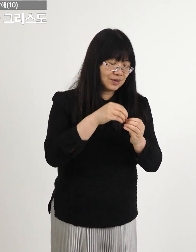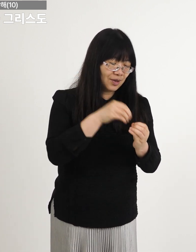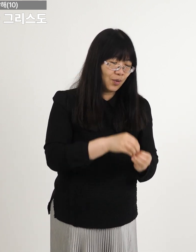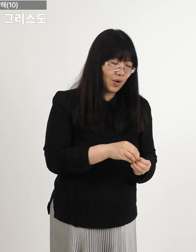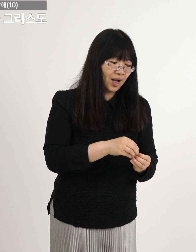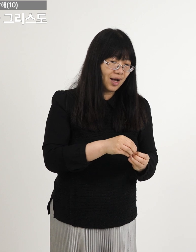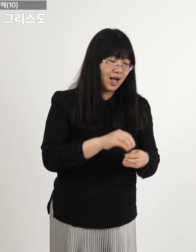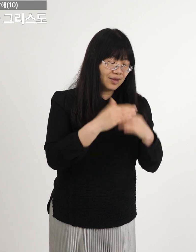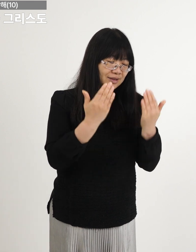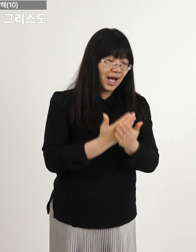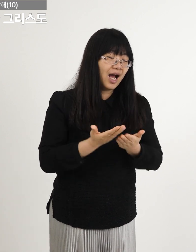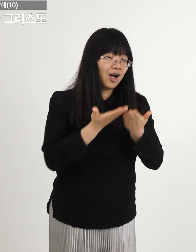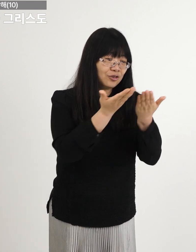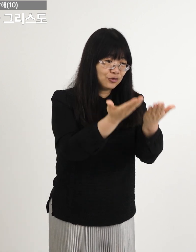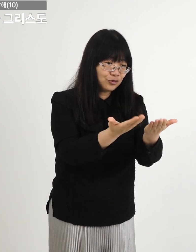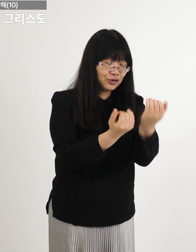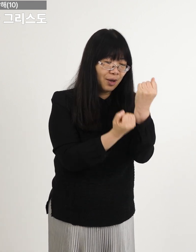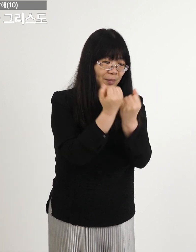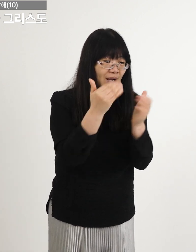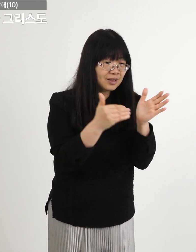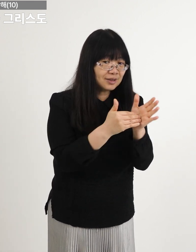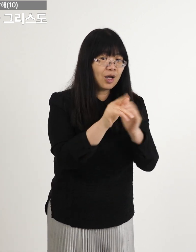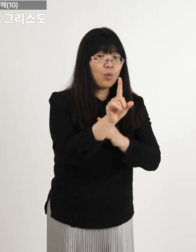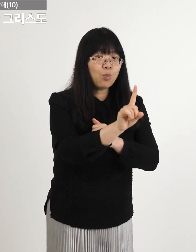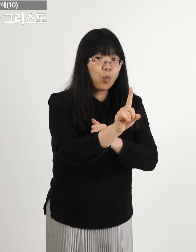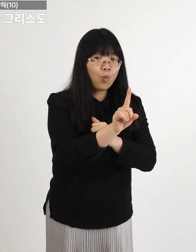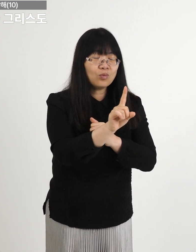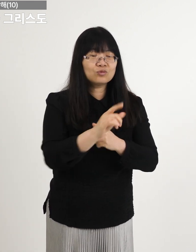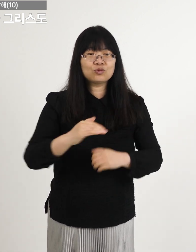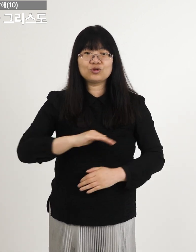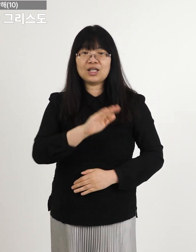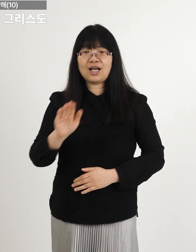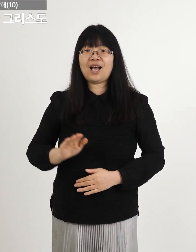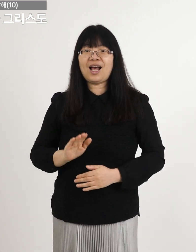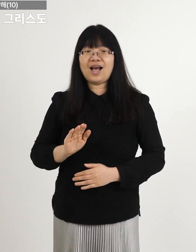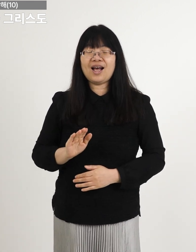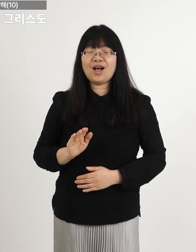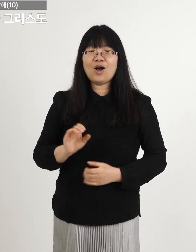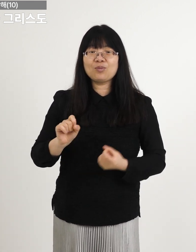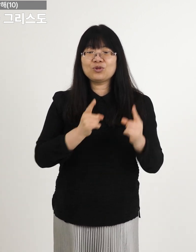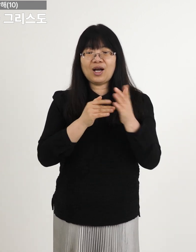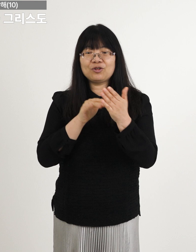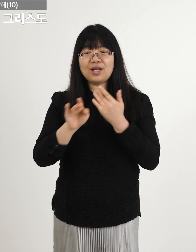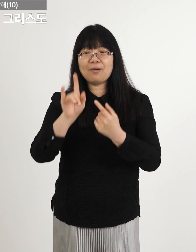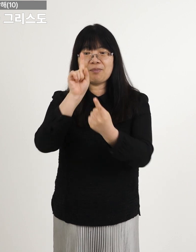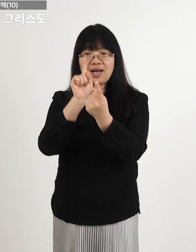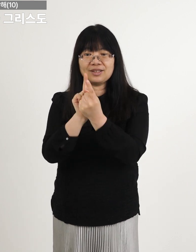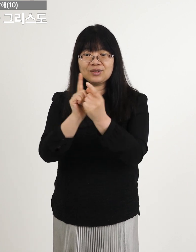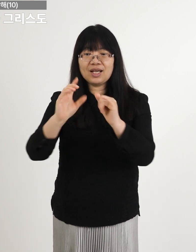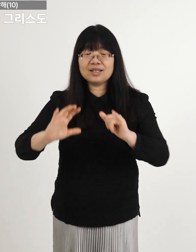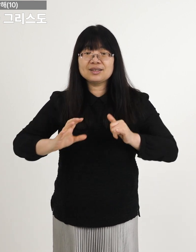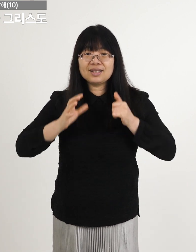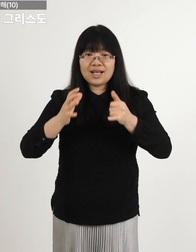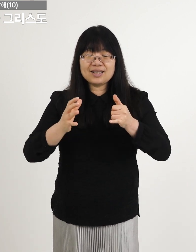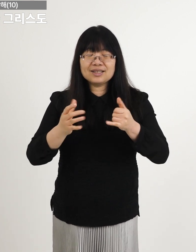설명으로 끝나는 것은 우리가 마주할 새로운 나라는 그런 나라다 그 말이에요.